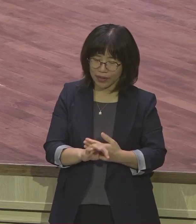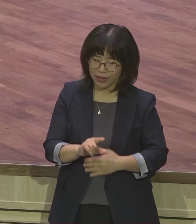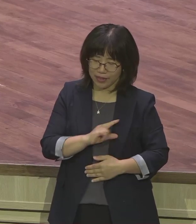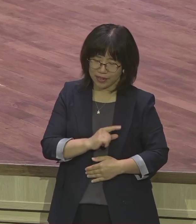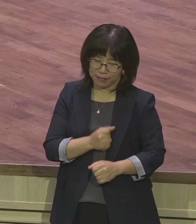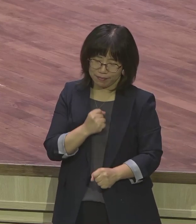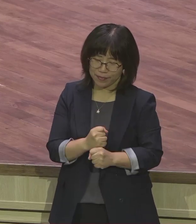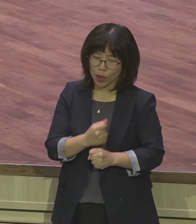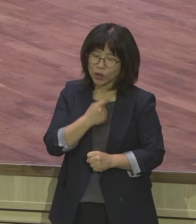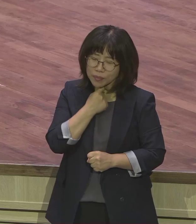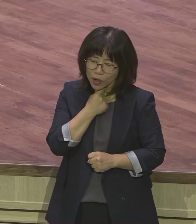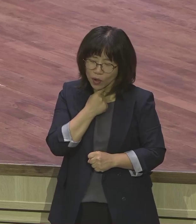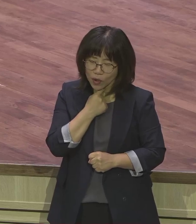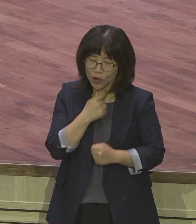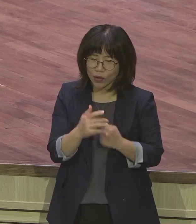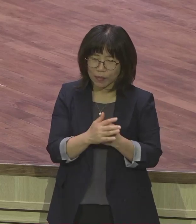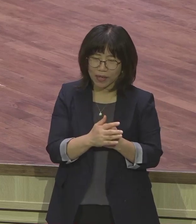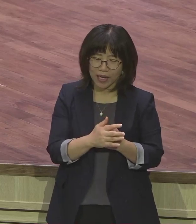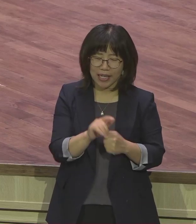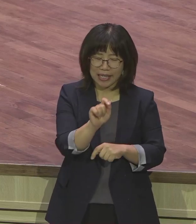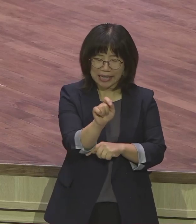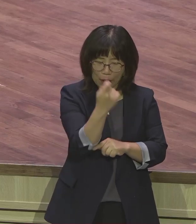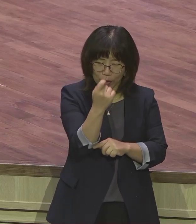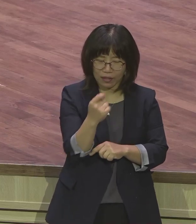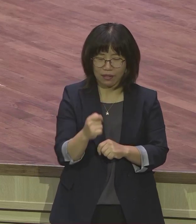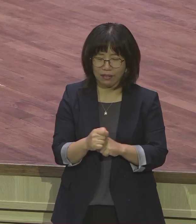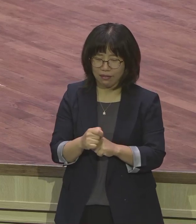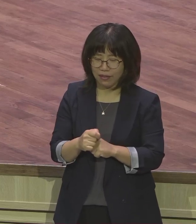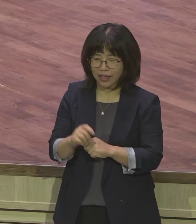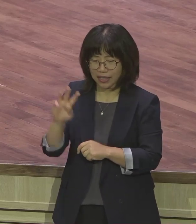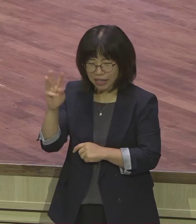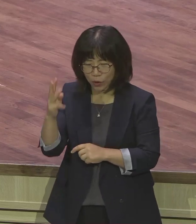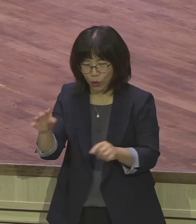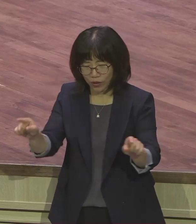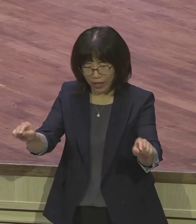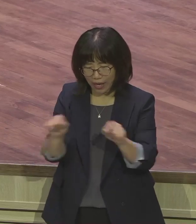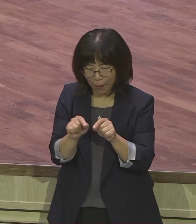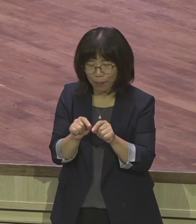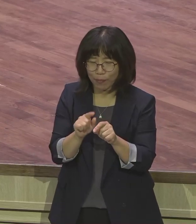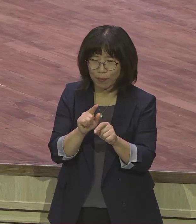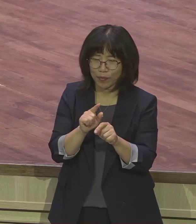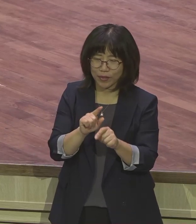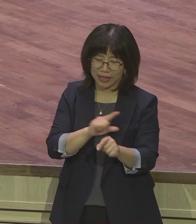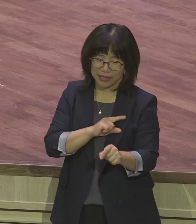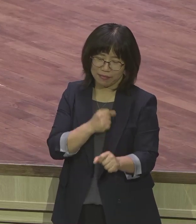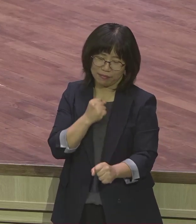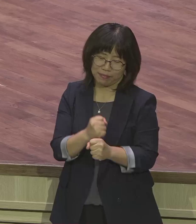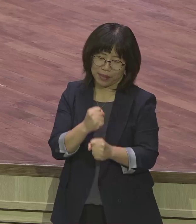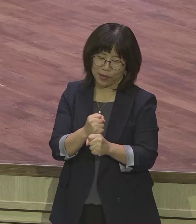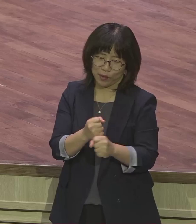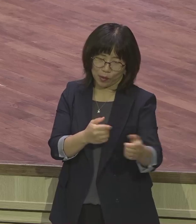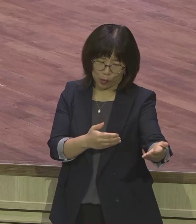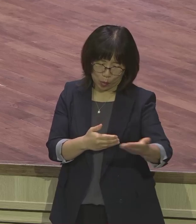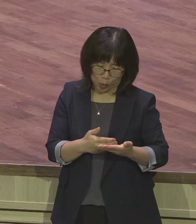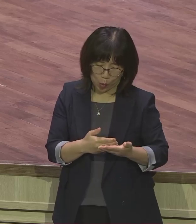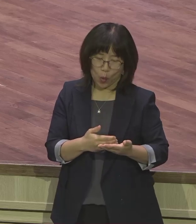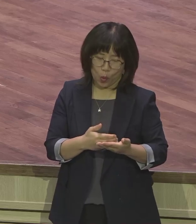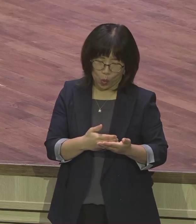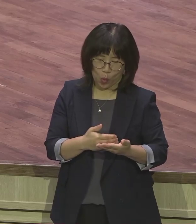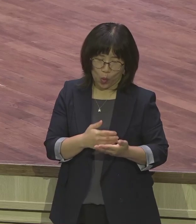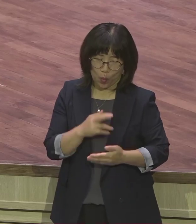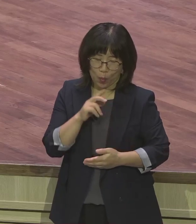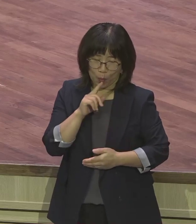기도원 합해에서 다온이냐 다윗이야 다윗 이런 은약을 자꾸 지었다 발음이 좀